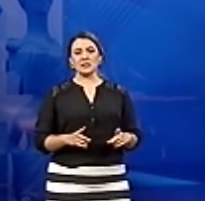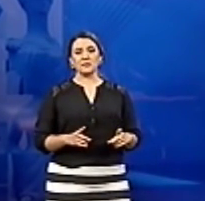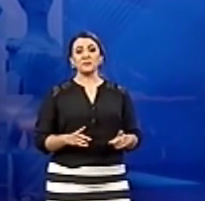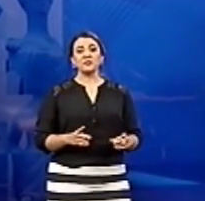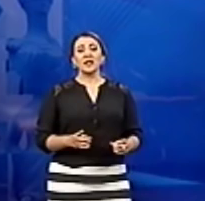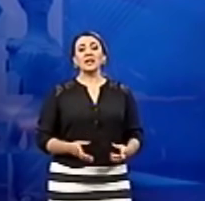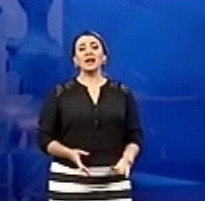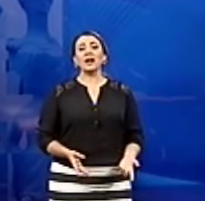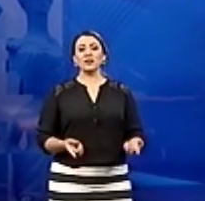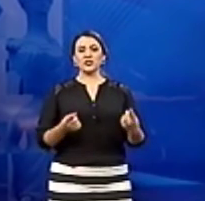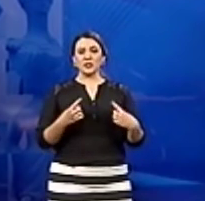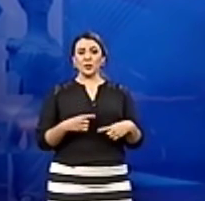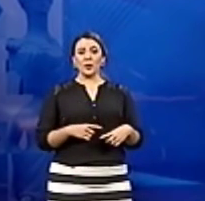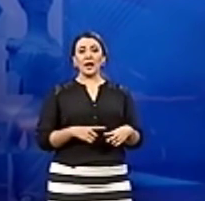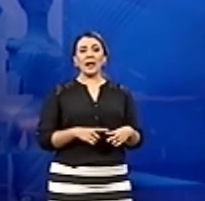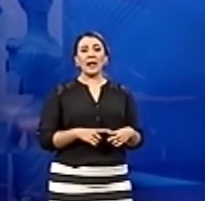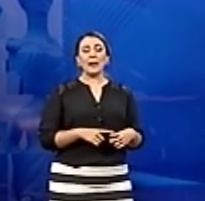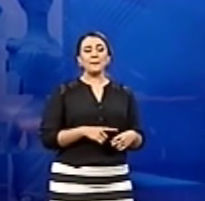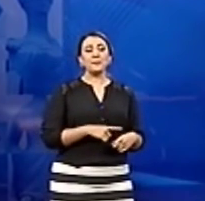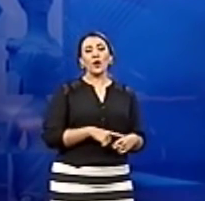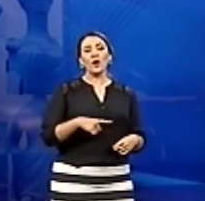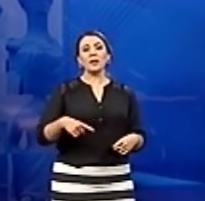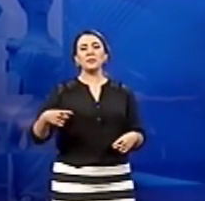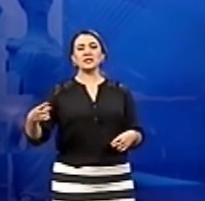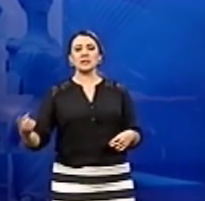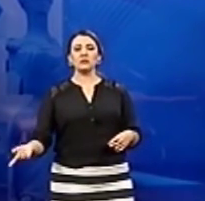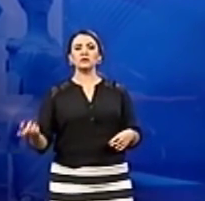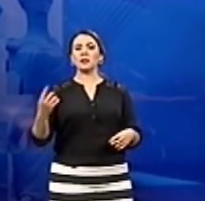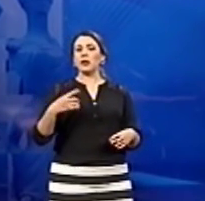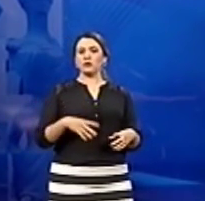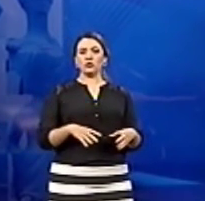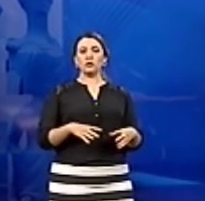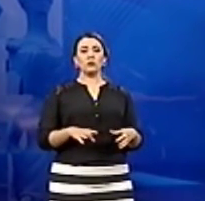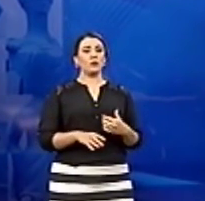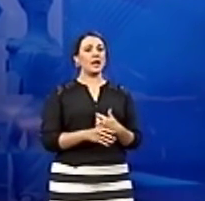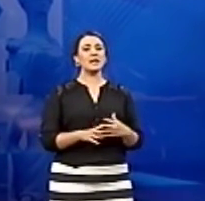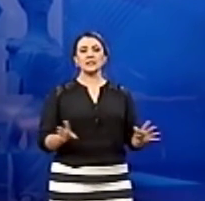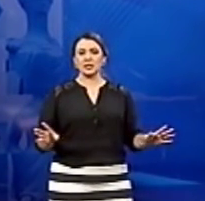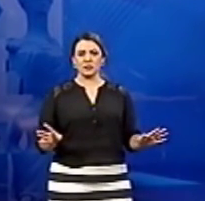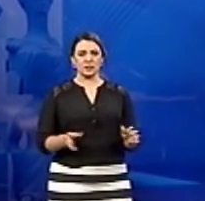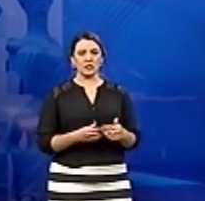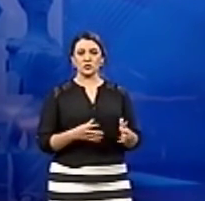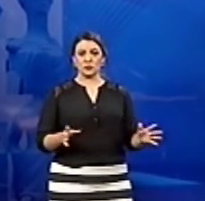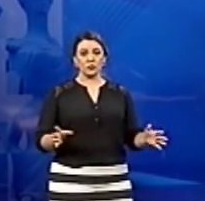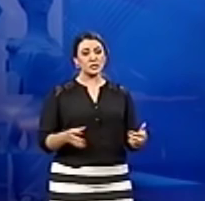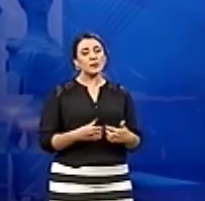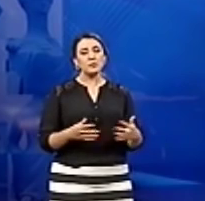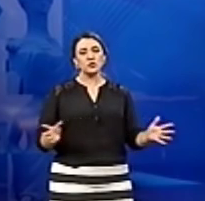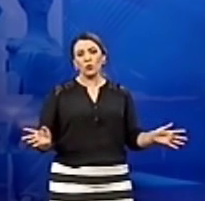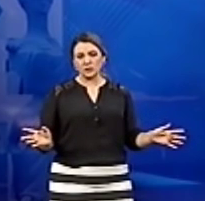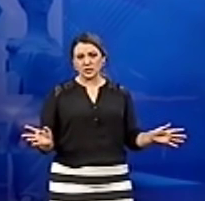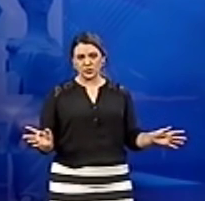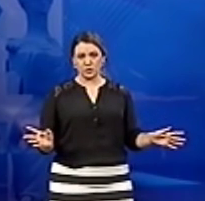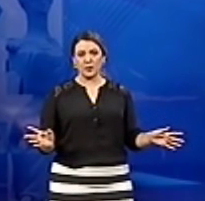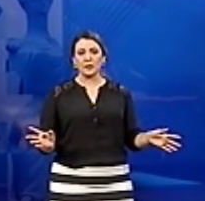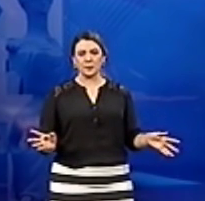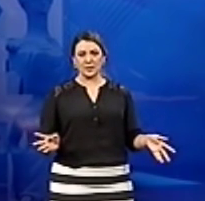trabalhasse, e garantiu a proibição do trabalho noturno. Essas legislações hoje são absurdas, se a gente parar para